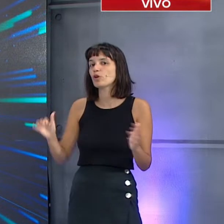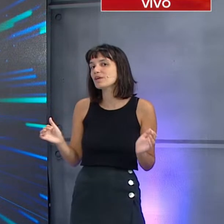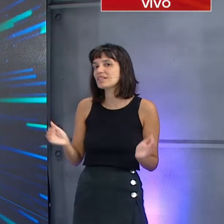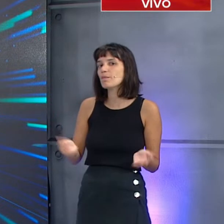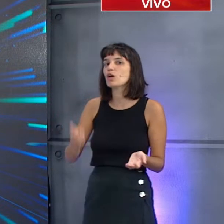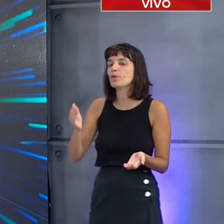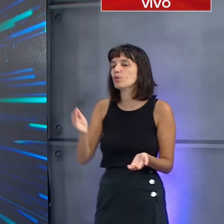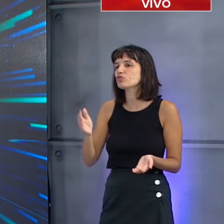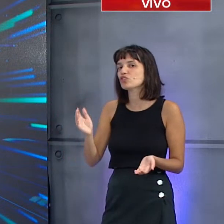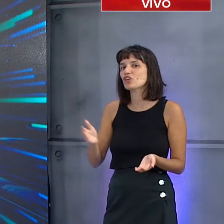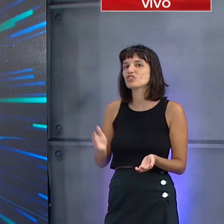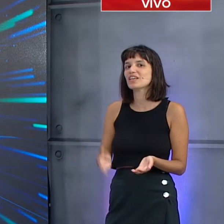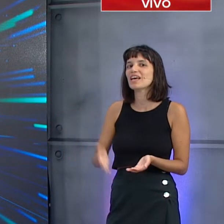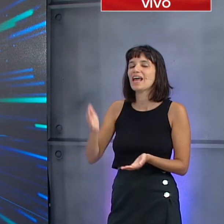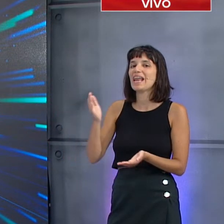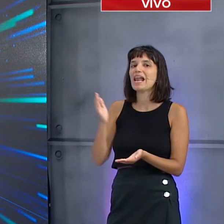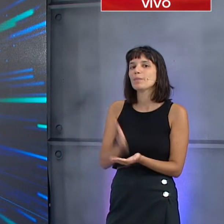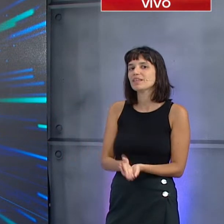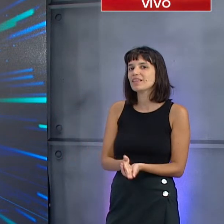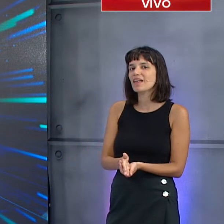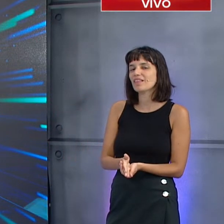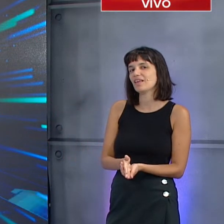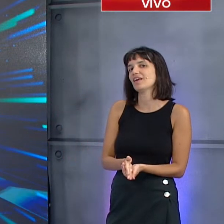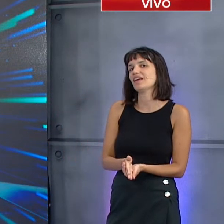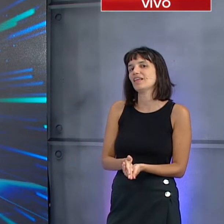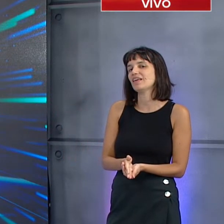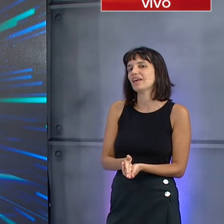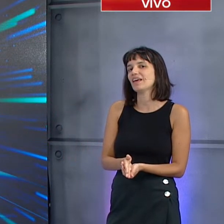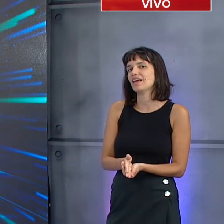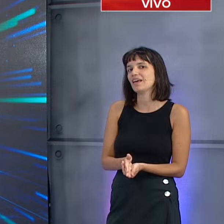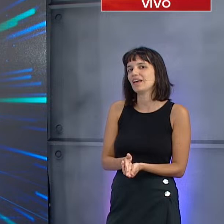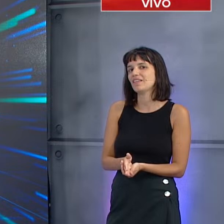Es un poco más amplio, pero vos sí o sí la mitad